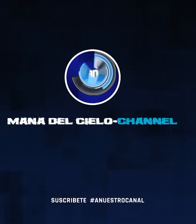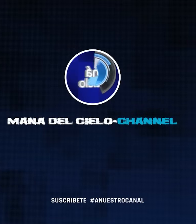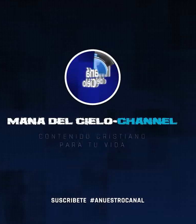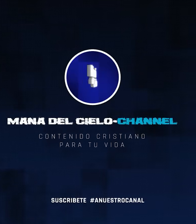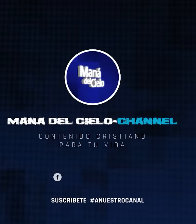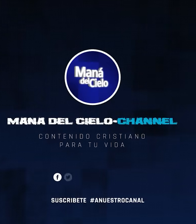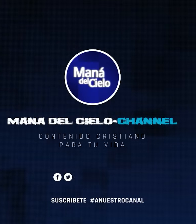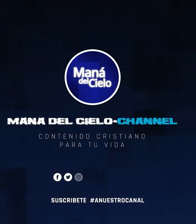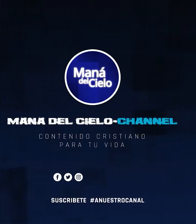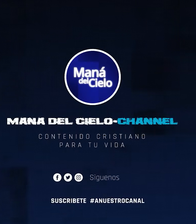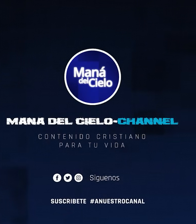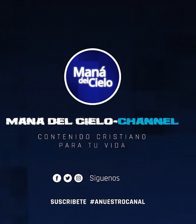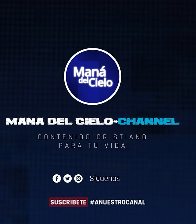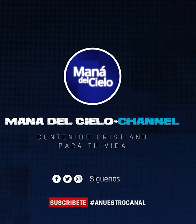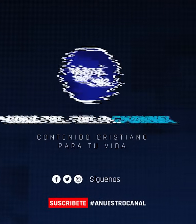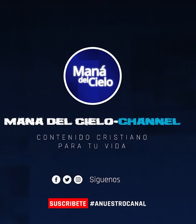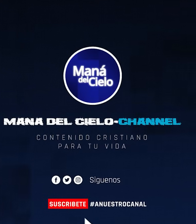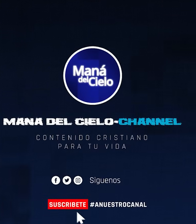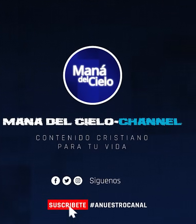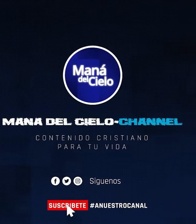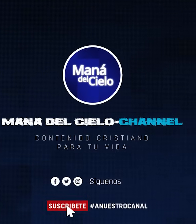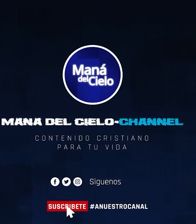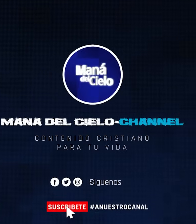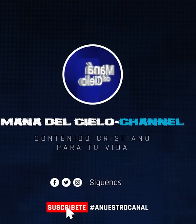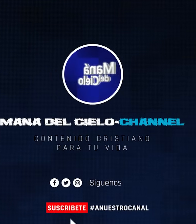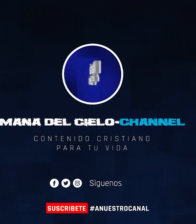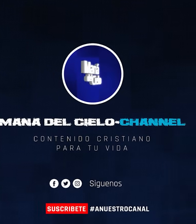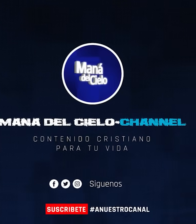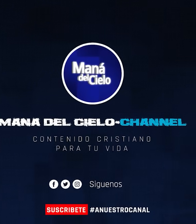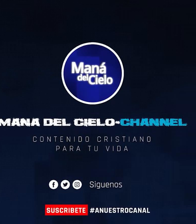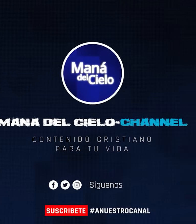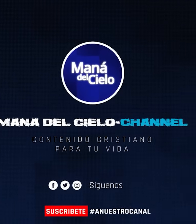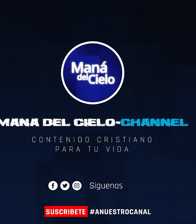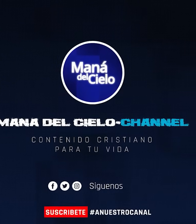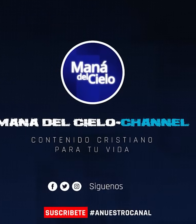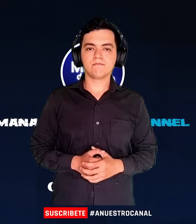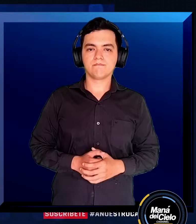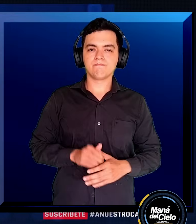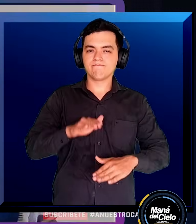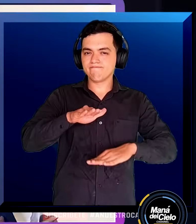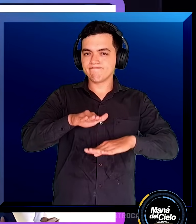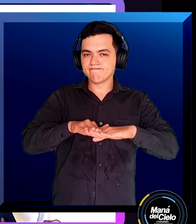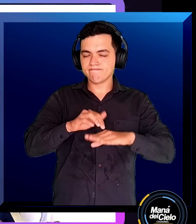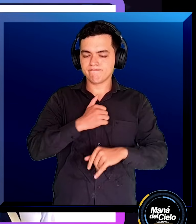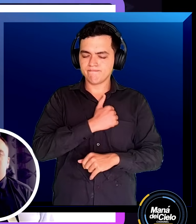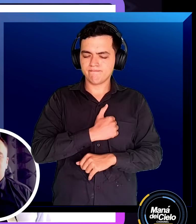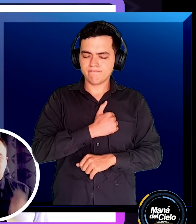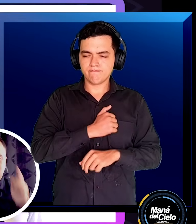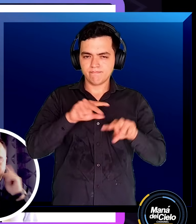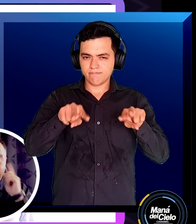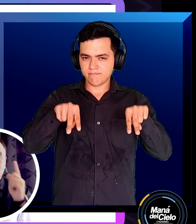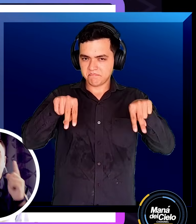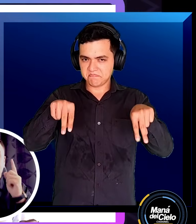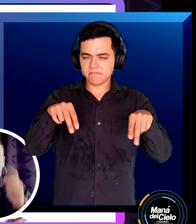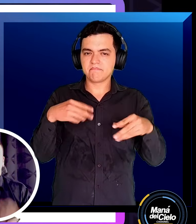¿Te estás alejando de Dios? ¿Te estás enfriando? ¿Cuál es el ayuno de Jesús? Escuchemos esta predicación. Vamos a